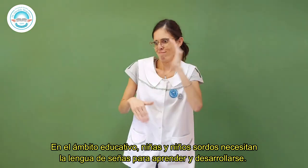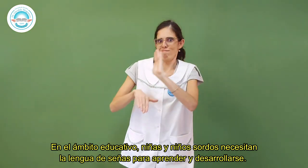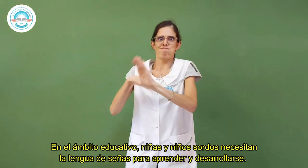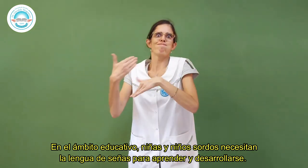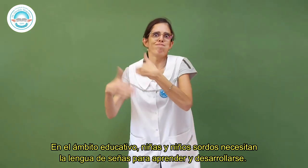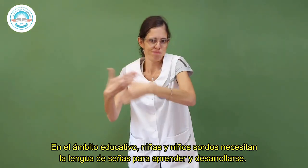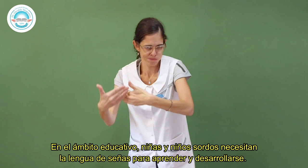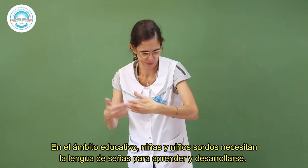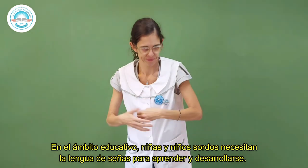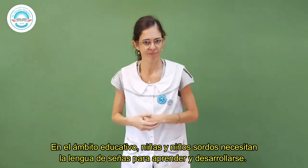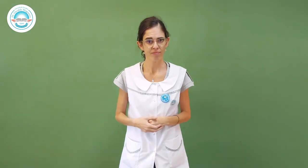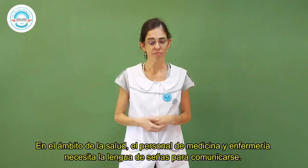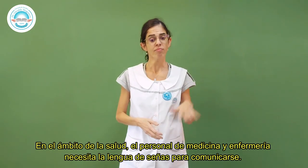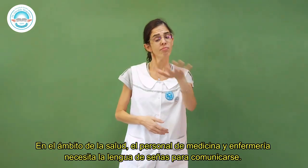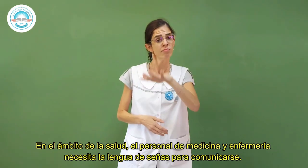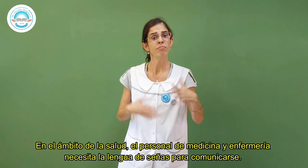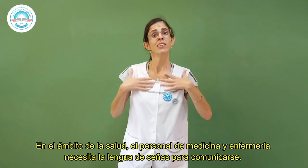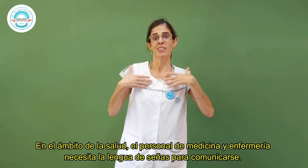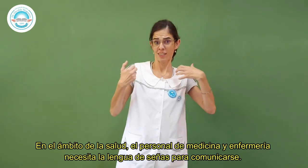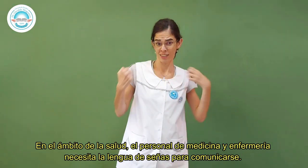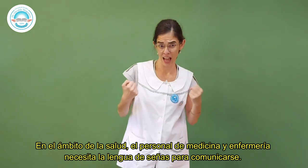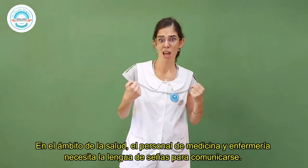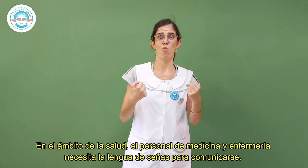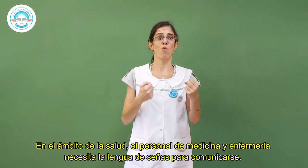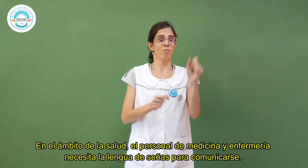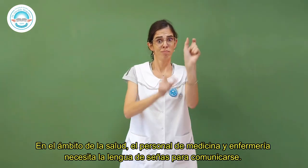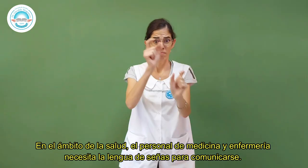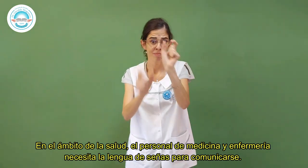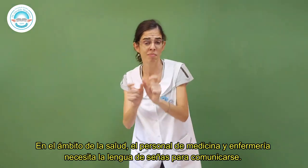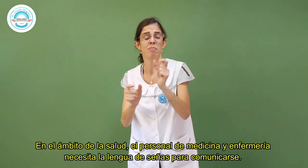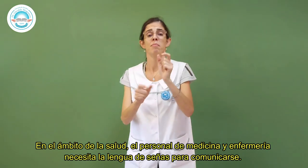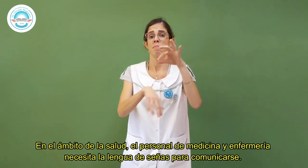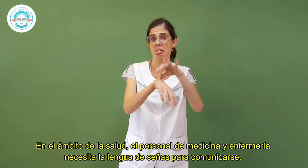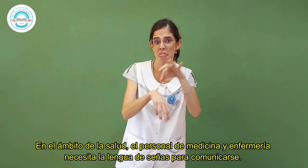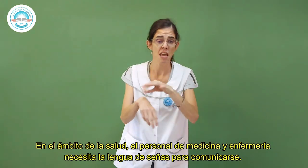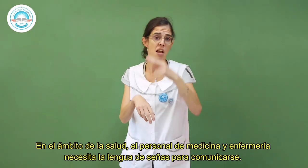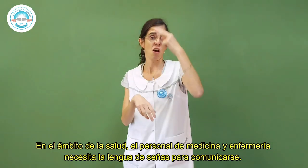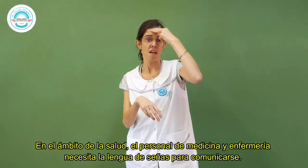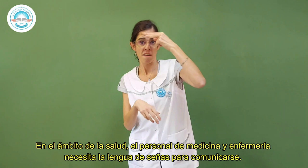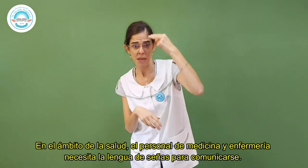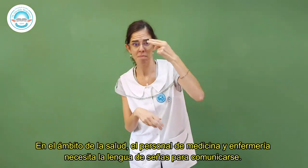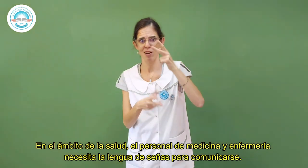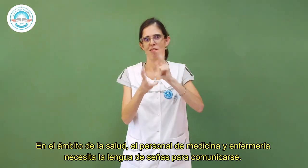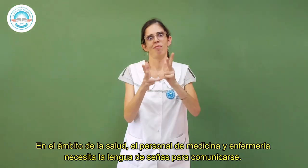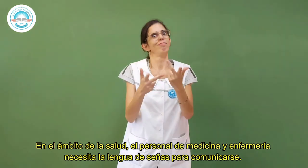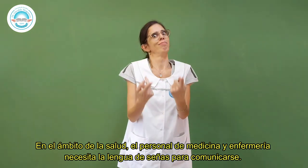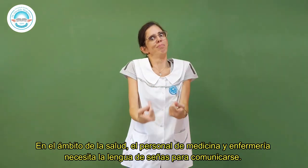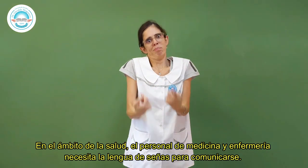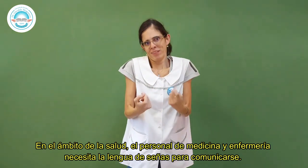aprender y desarrollarse. En el ámbito de la salud, el personal de medicina y enfermería necesita la lengua de señas